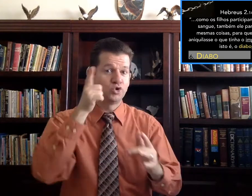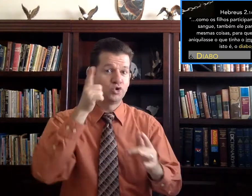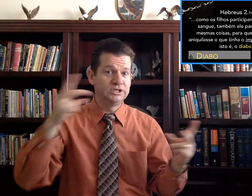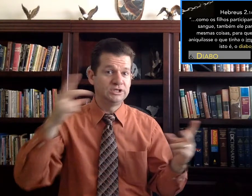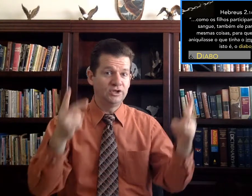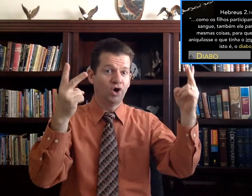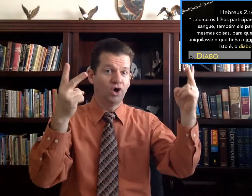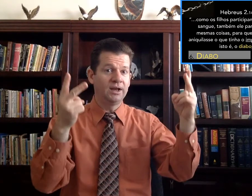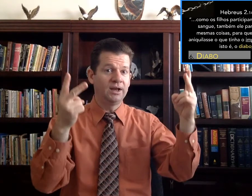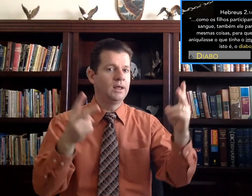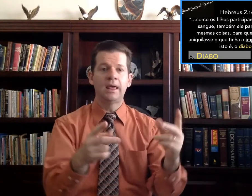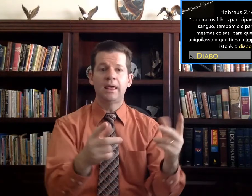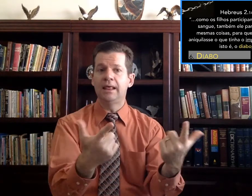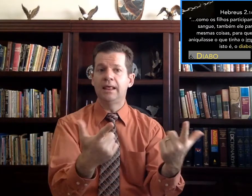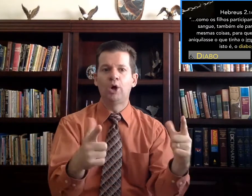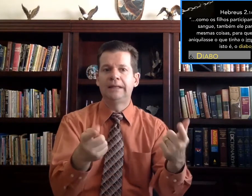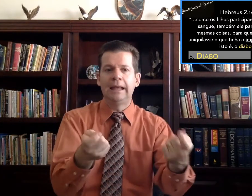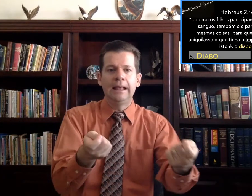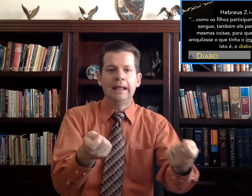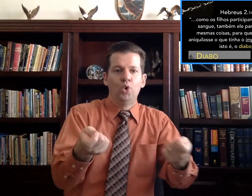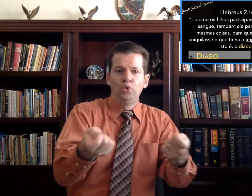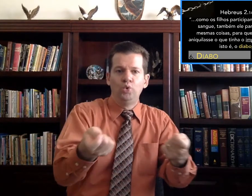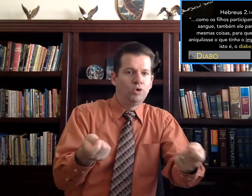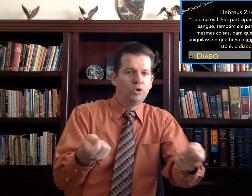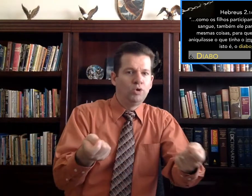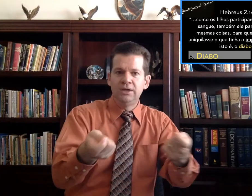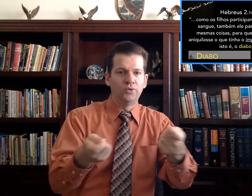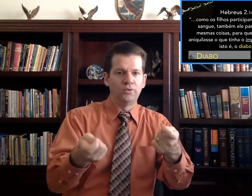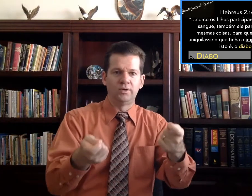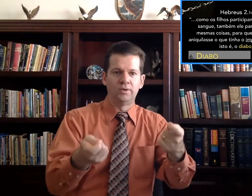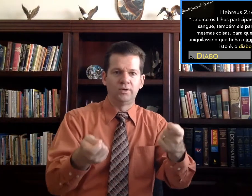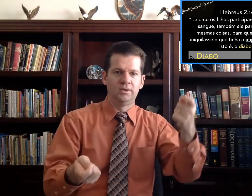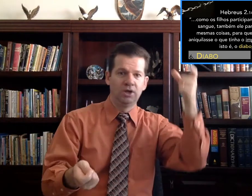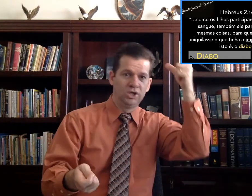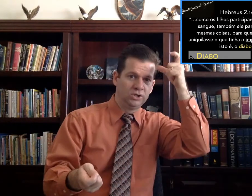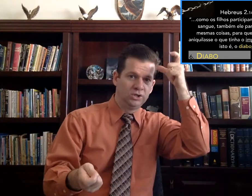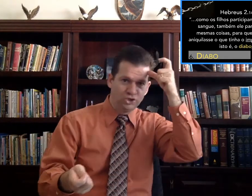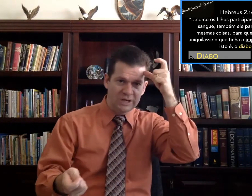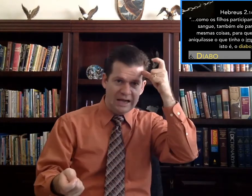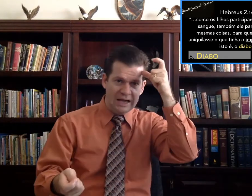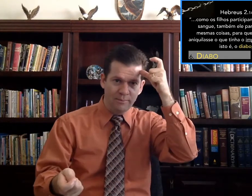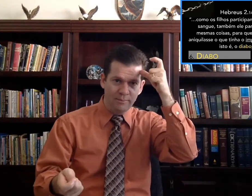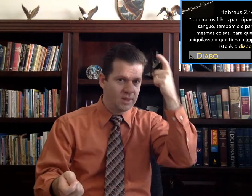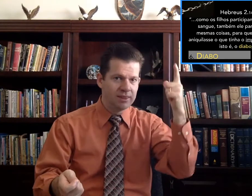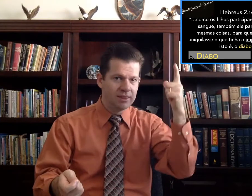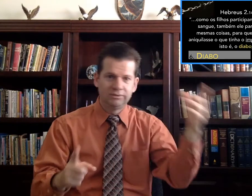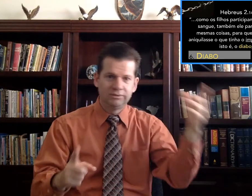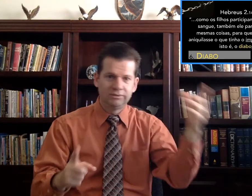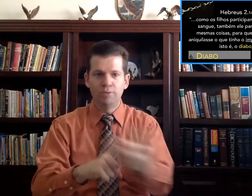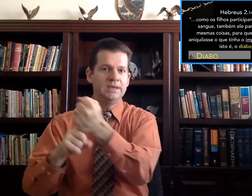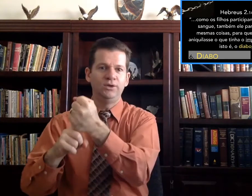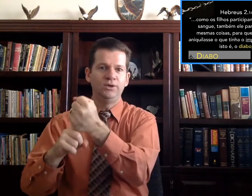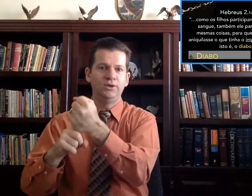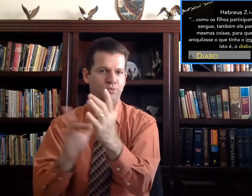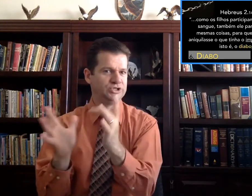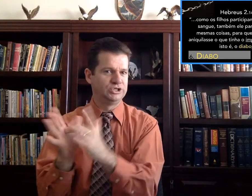conseguiu vitória e não tem domínio. O diabo não tem domínio sobre